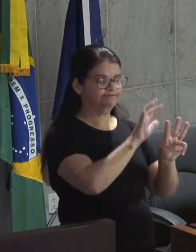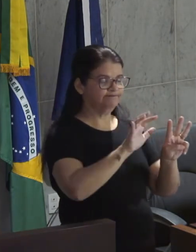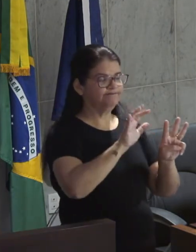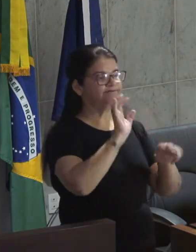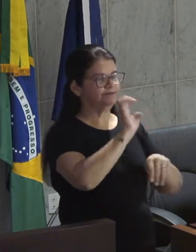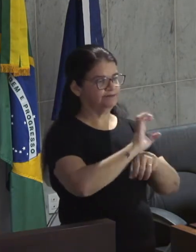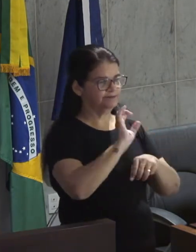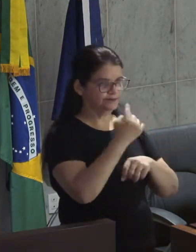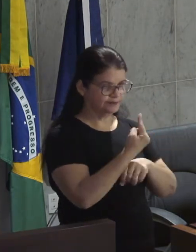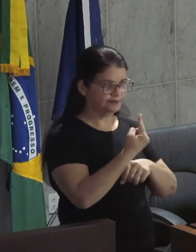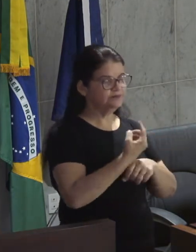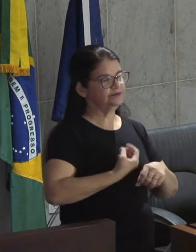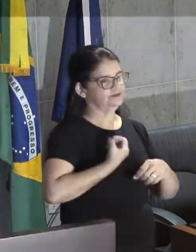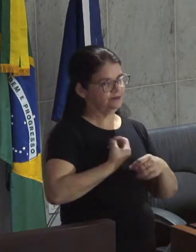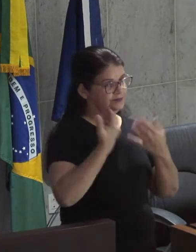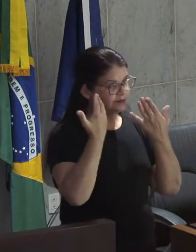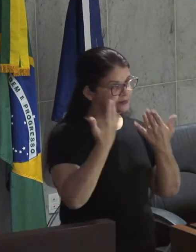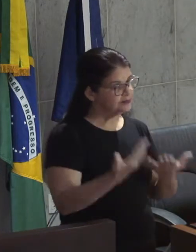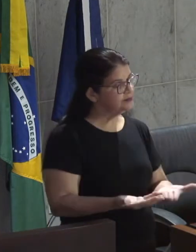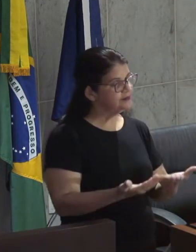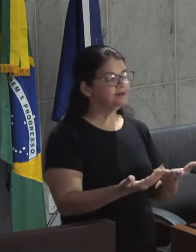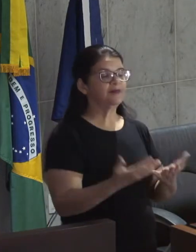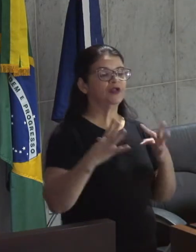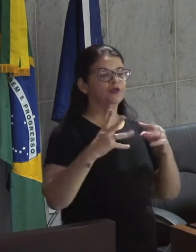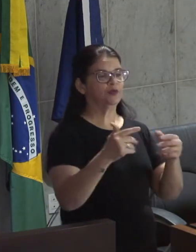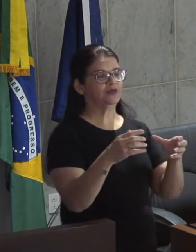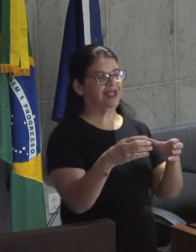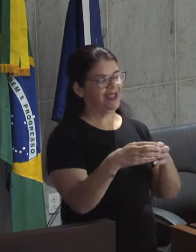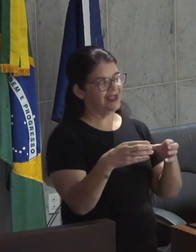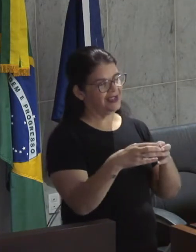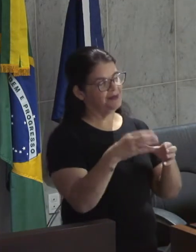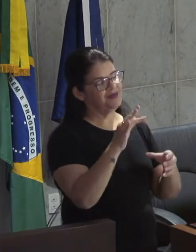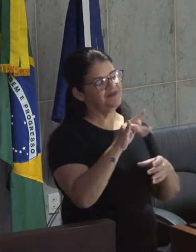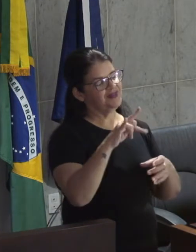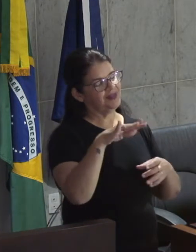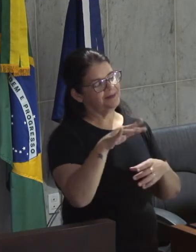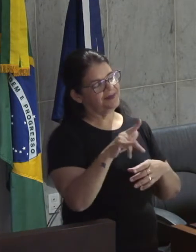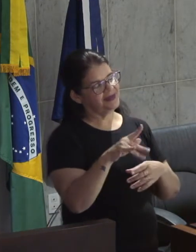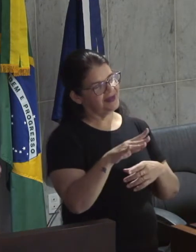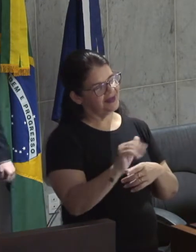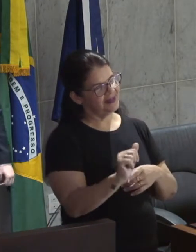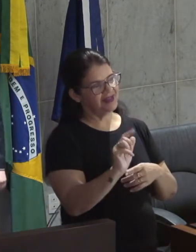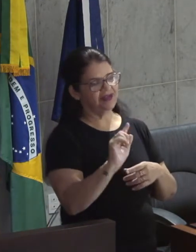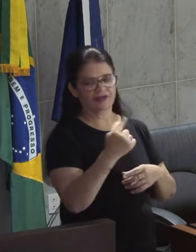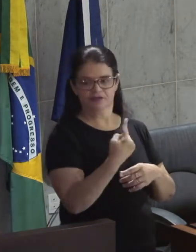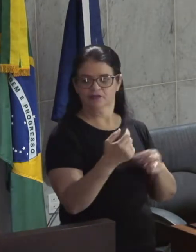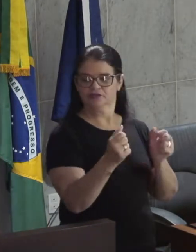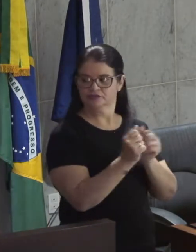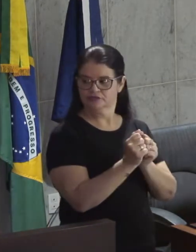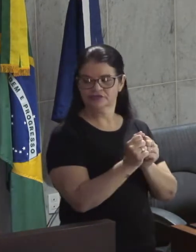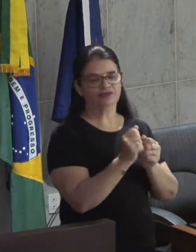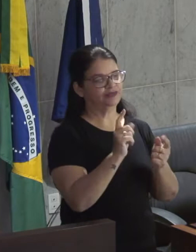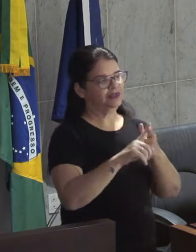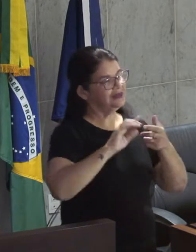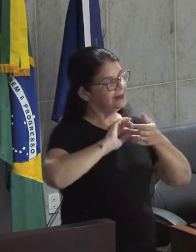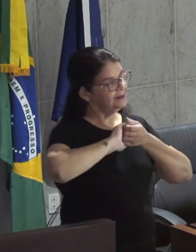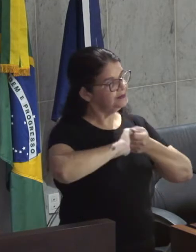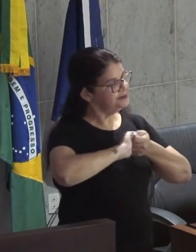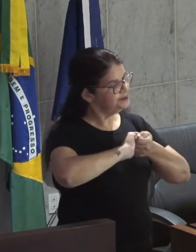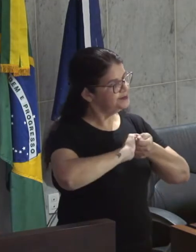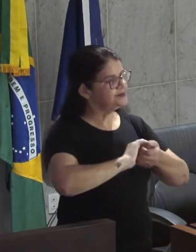estão aqui presentes, e toda a equipe fetapiana, que está aqui com a gente também, saudações.